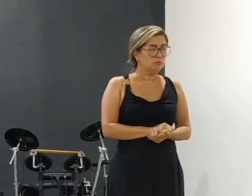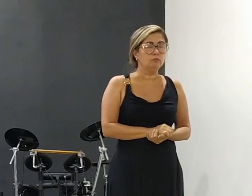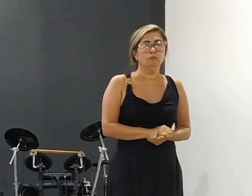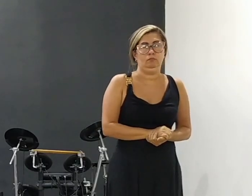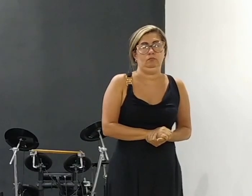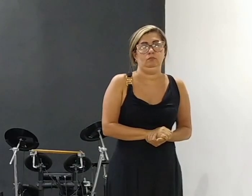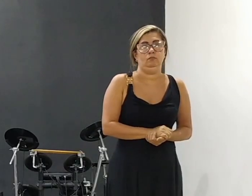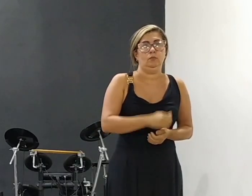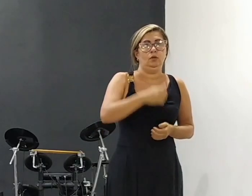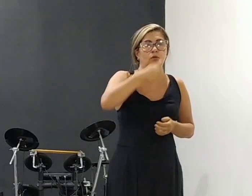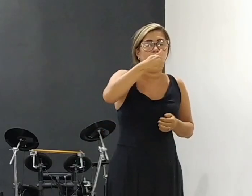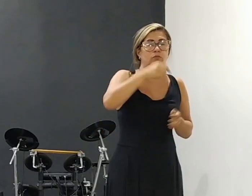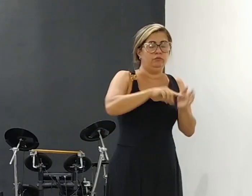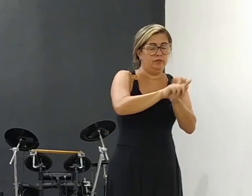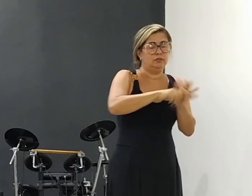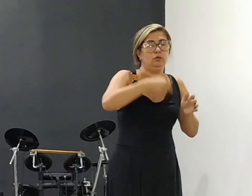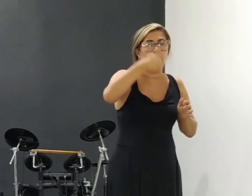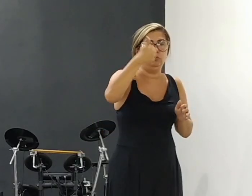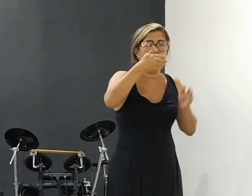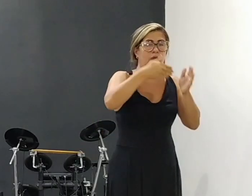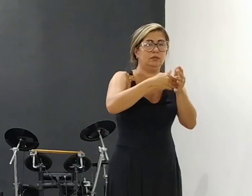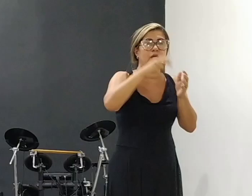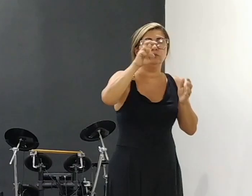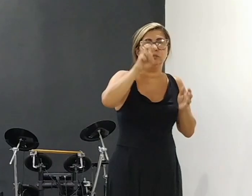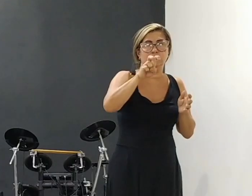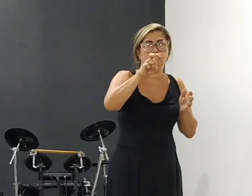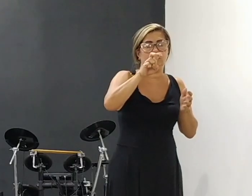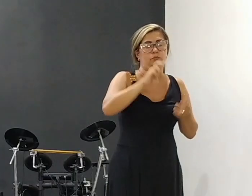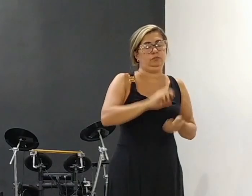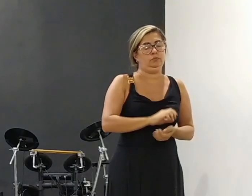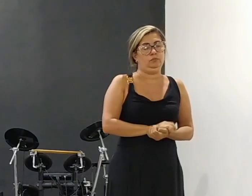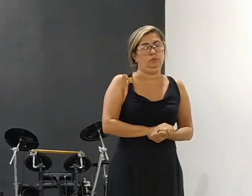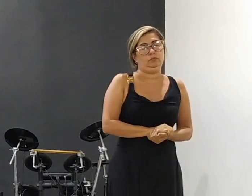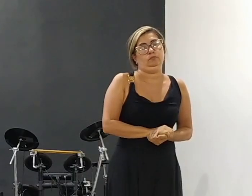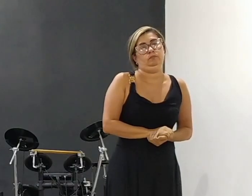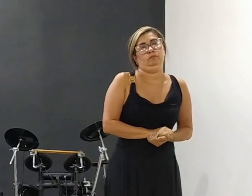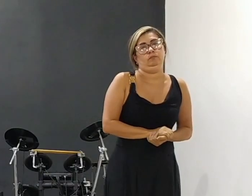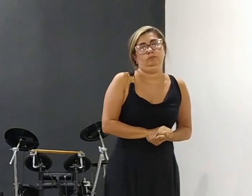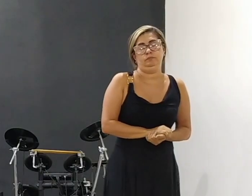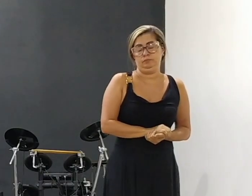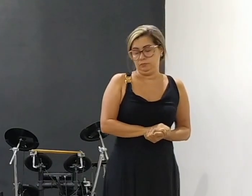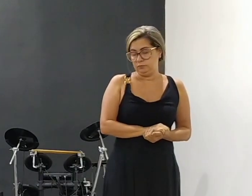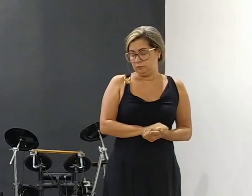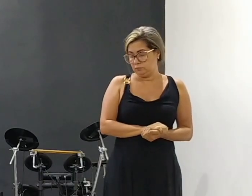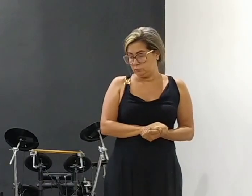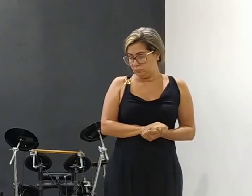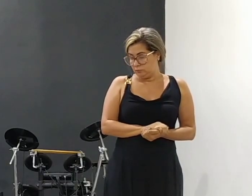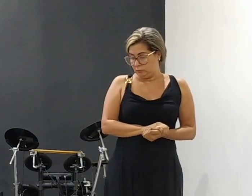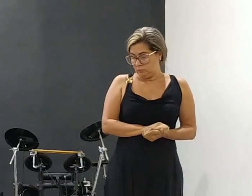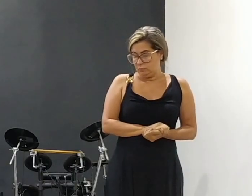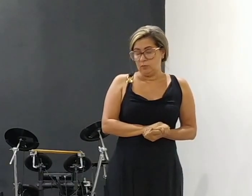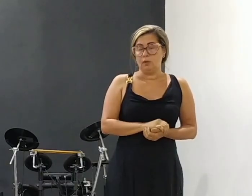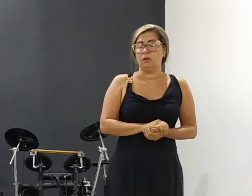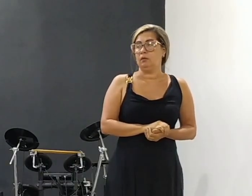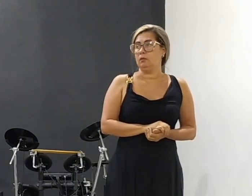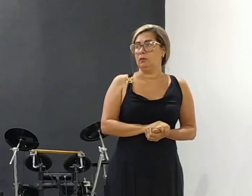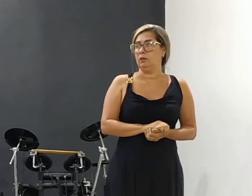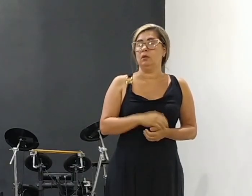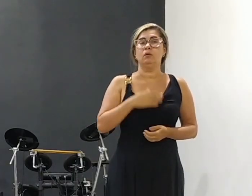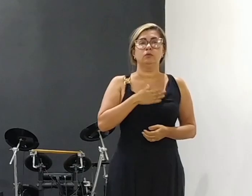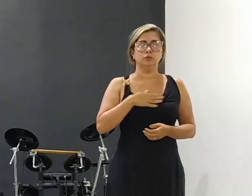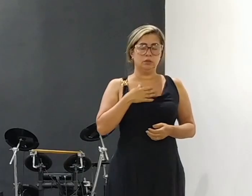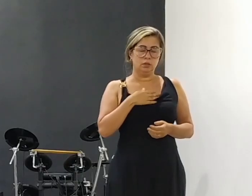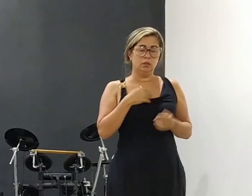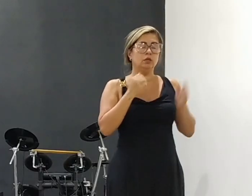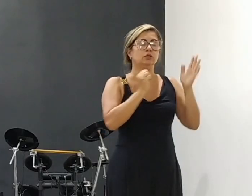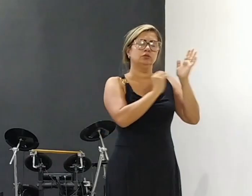Apenas do versículo 1 ao versículo 5. Êxodo 3, versículo 1 ao versículo 5. Enquanto os irmãos abrem ali, eu gostaria de